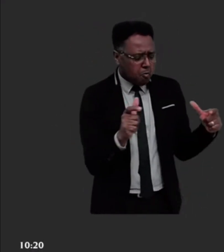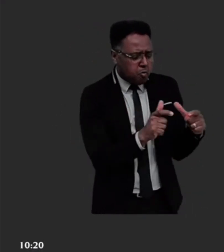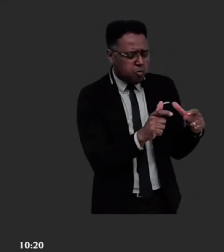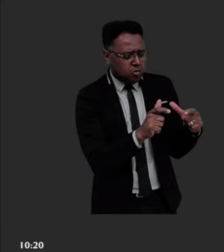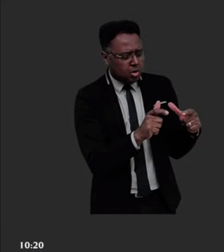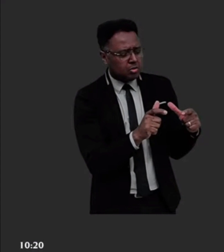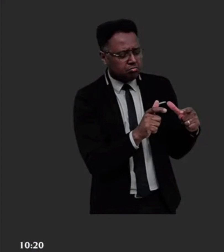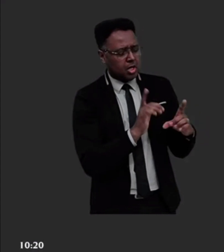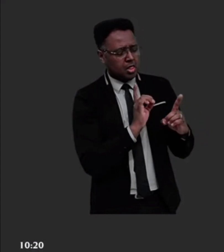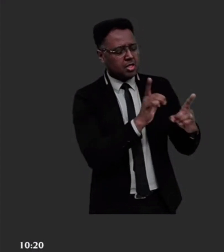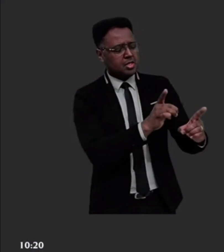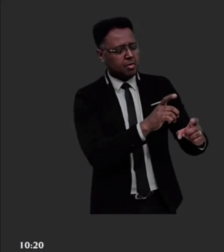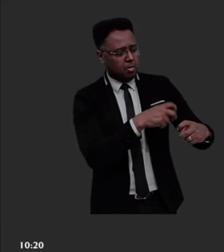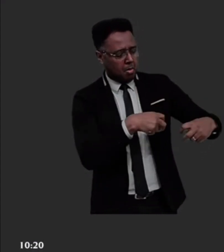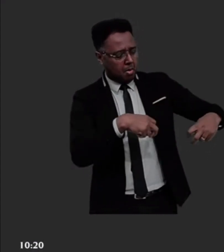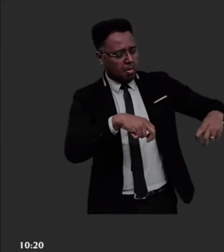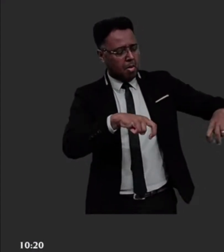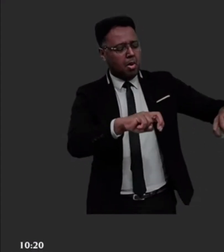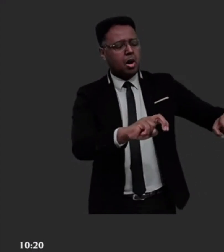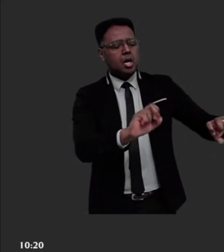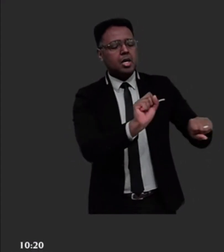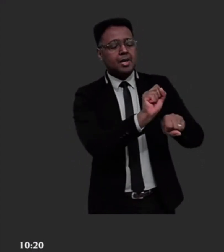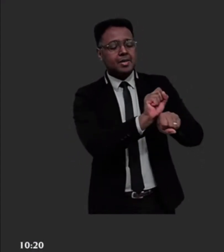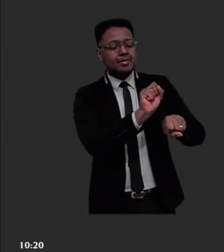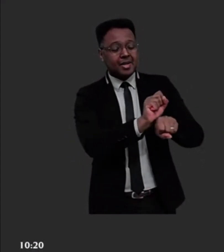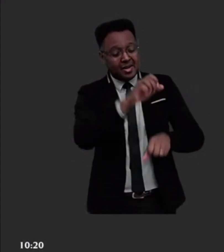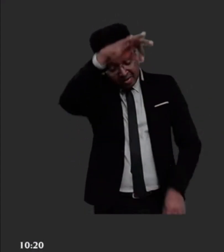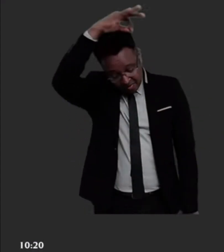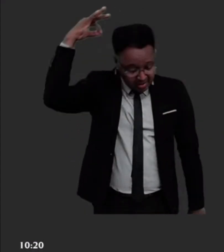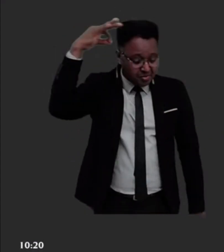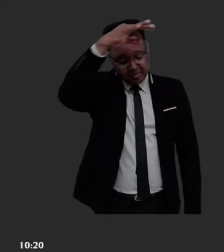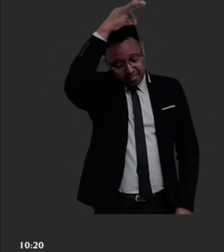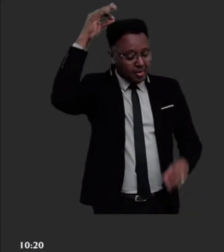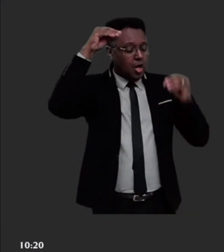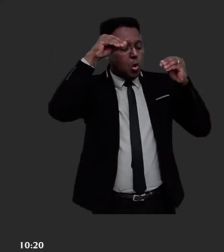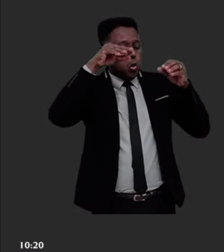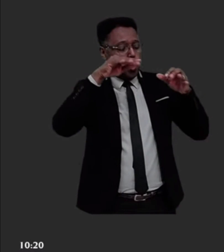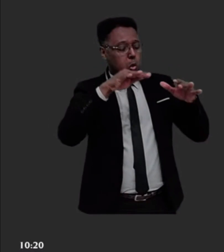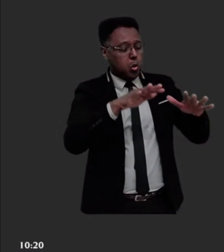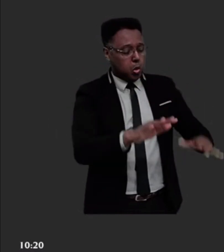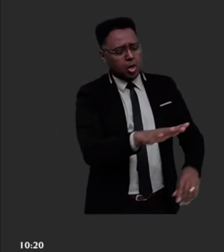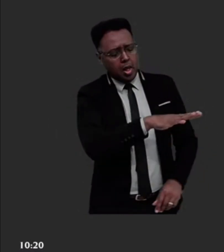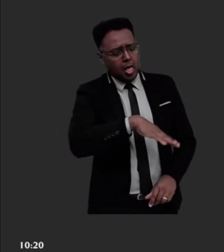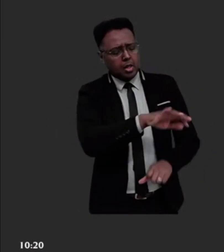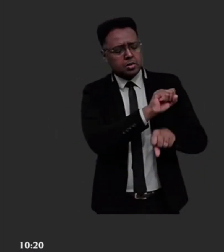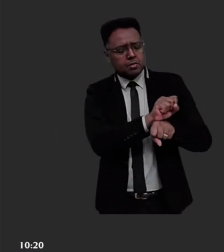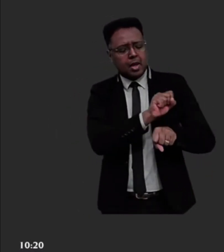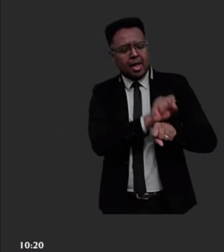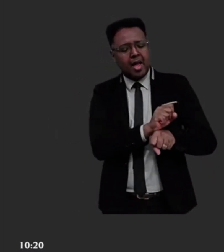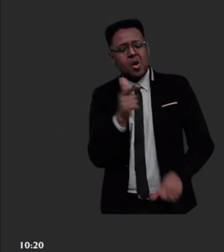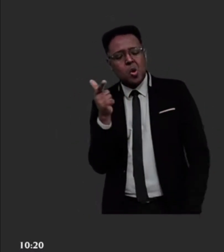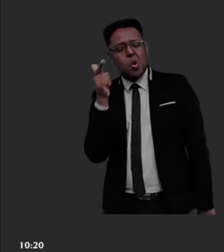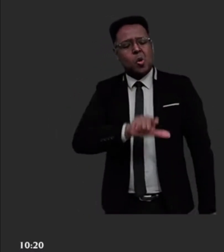teu Espírito Santo, e eles aguardaram e eles alcançaram, e nós estamos aguardando ainda